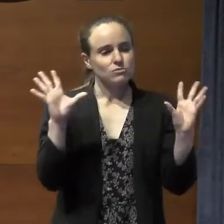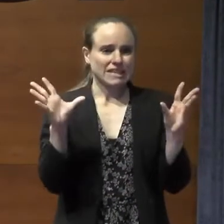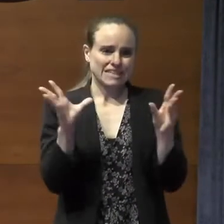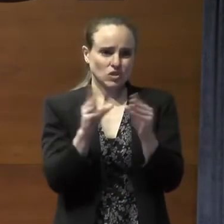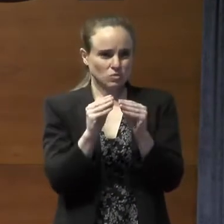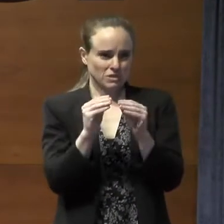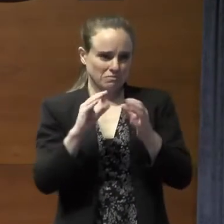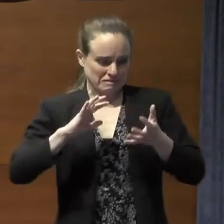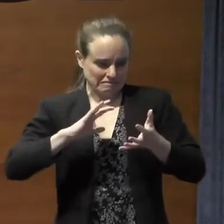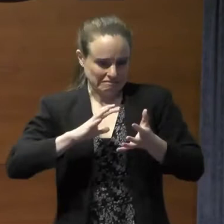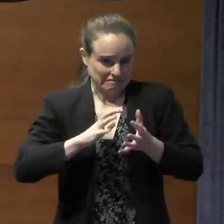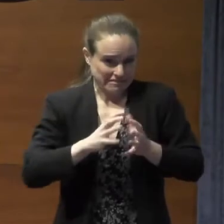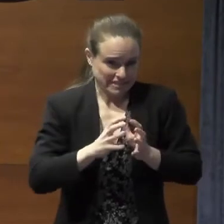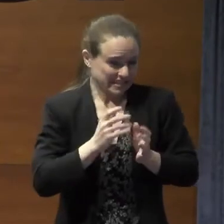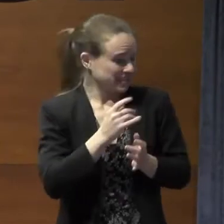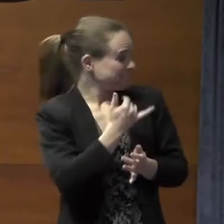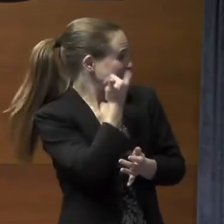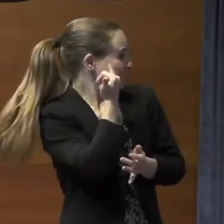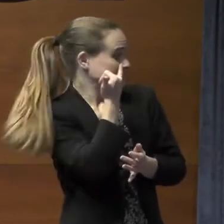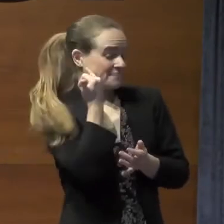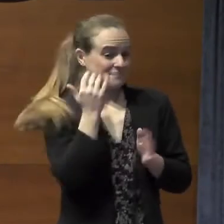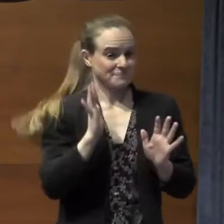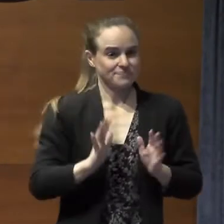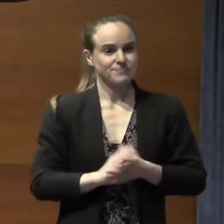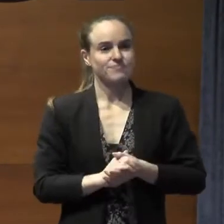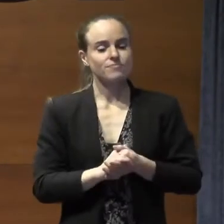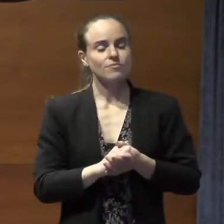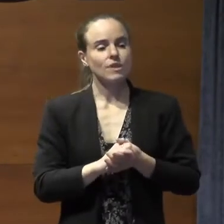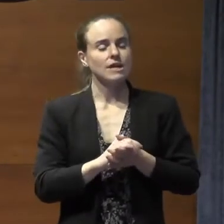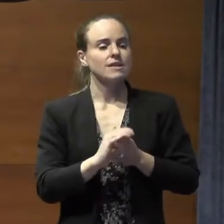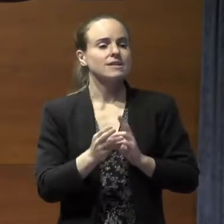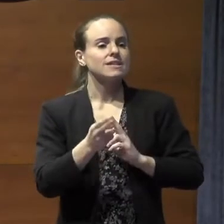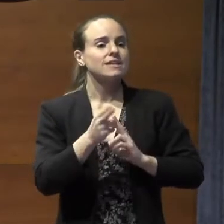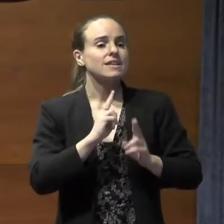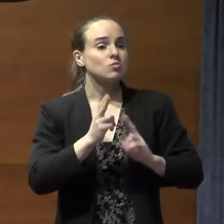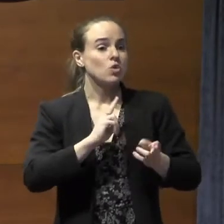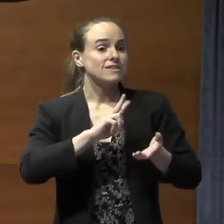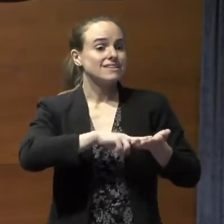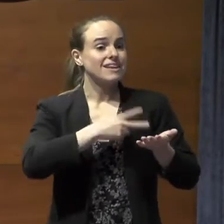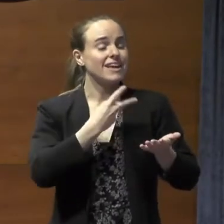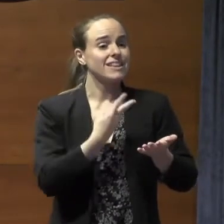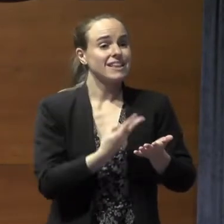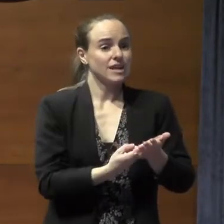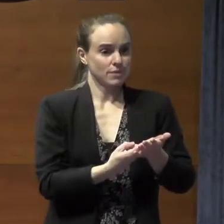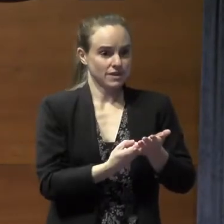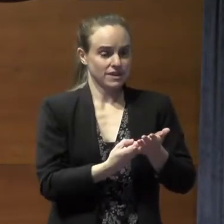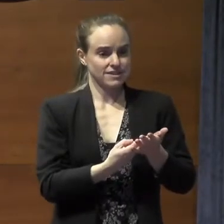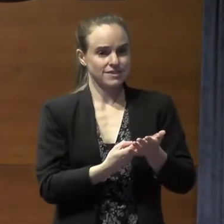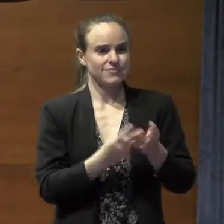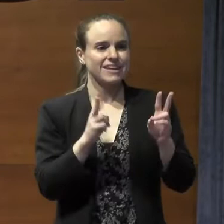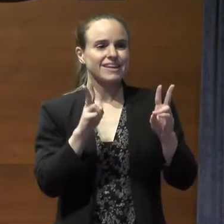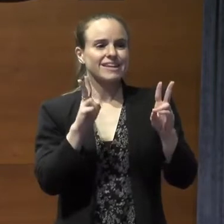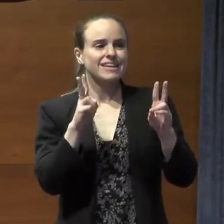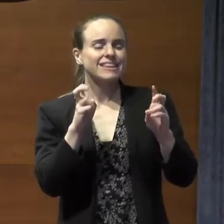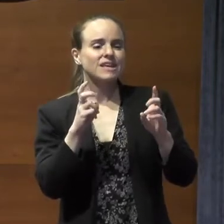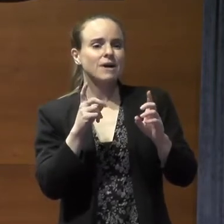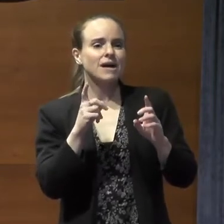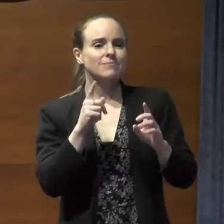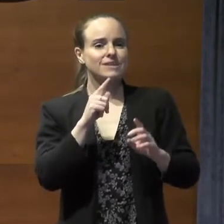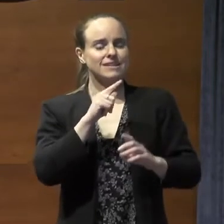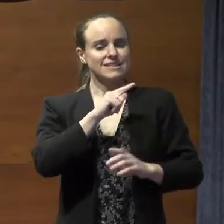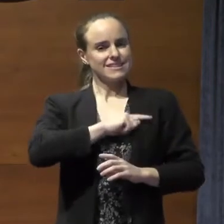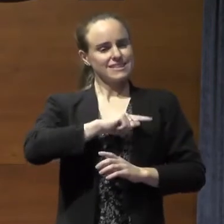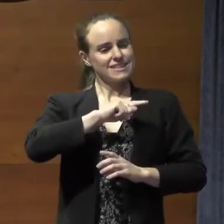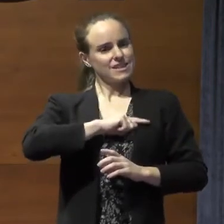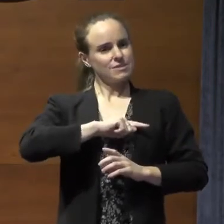apretujada las respuestas de las intérpretes y los intérpretes que respondieron en relación al nivel de